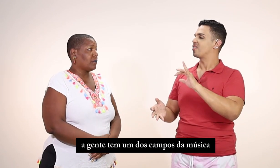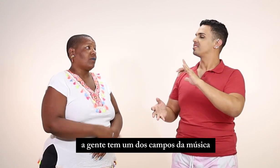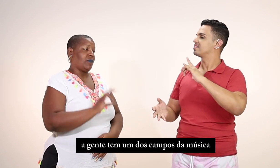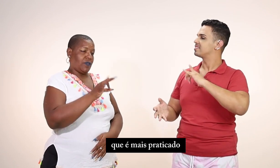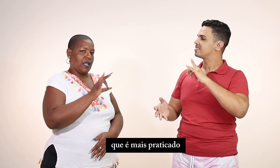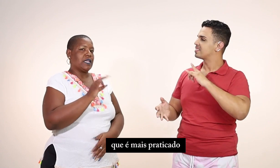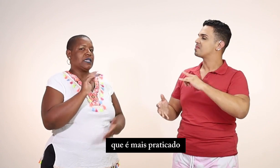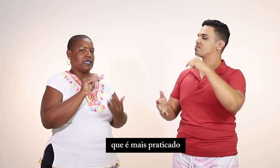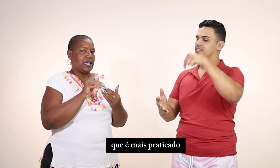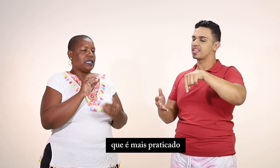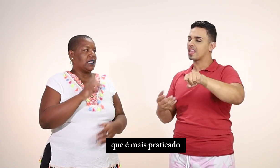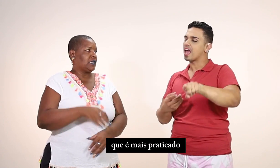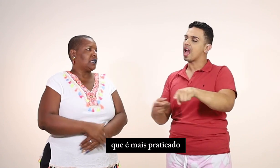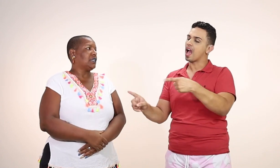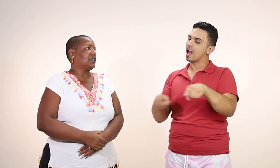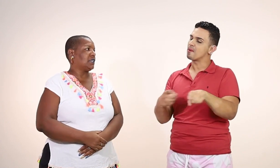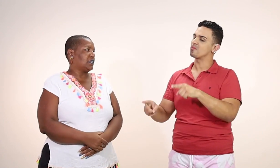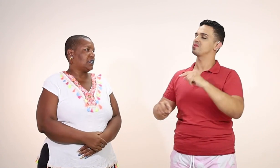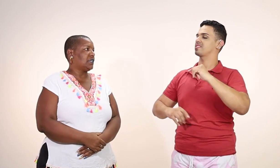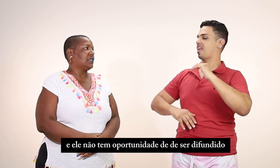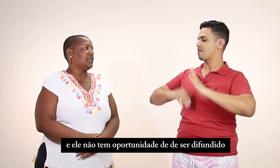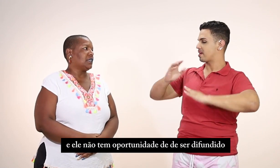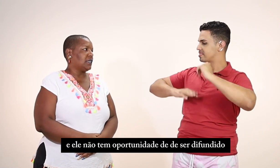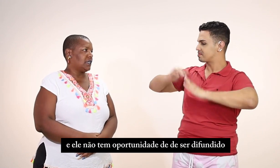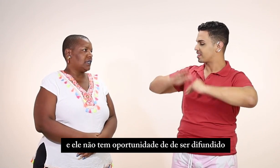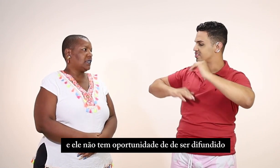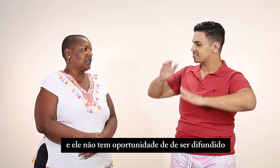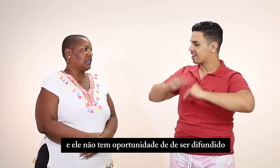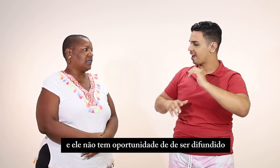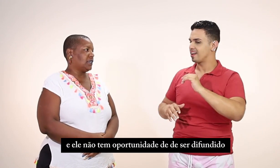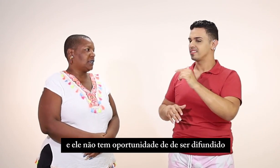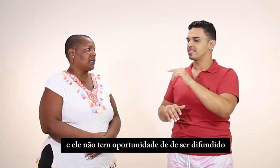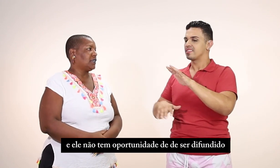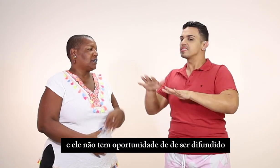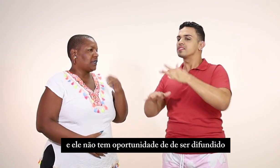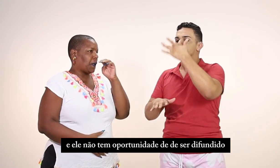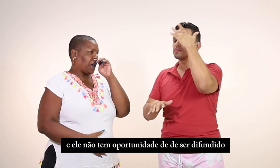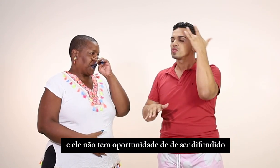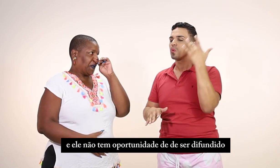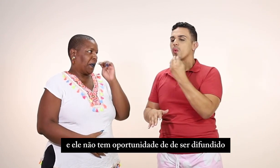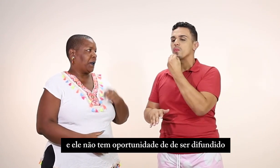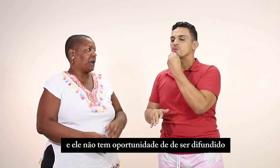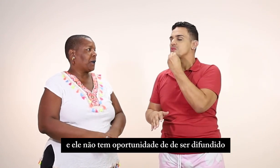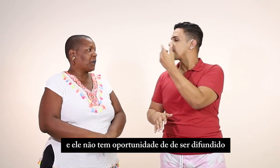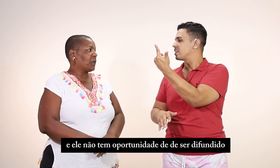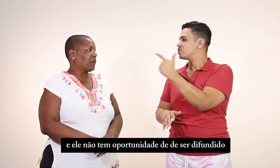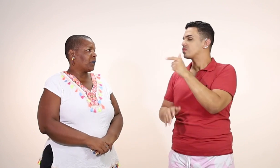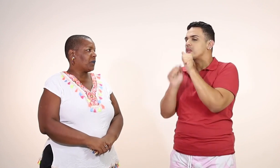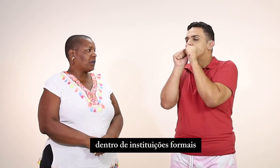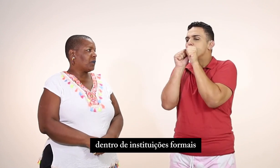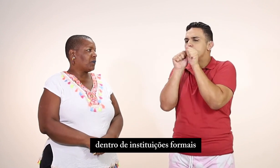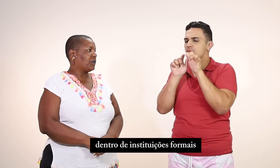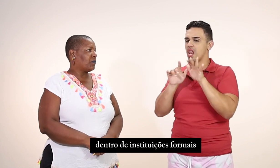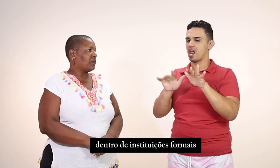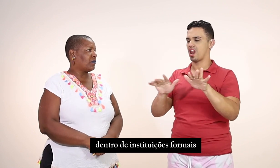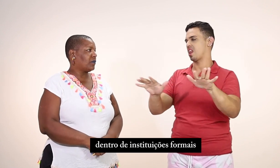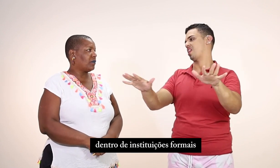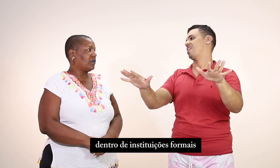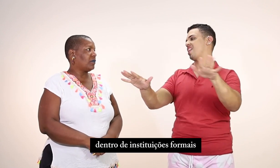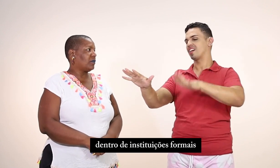música que é mais praticado e ele não tem a oportunidade de ser difundido dentro de instituições